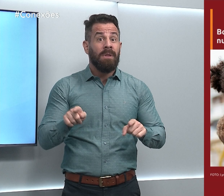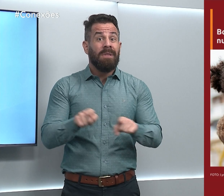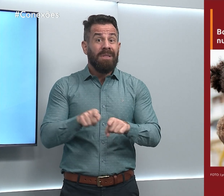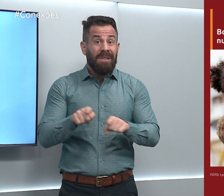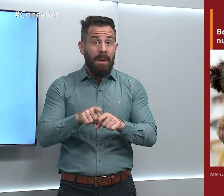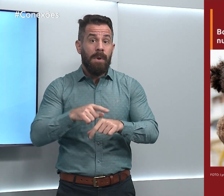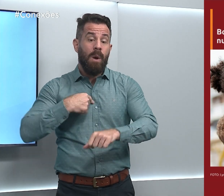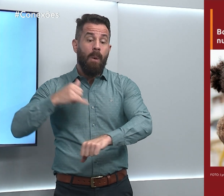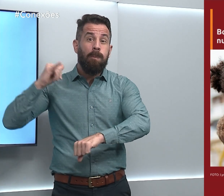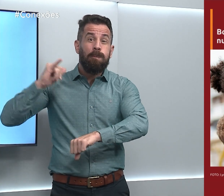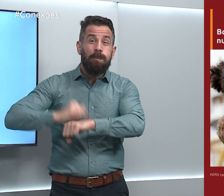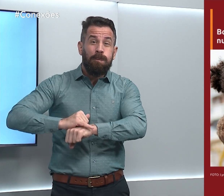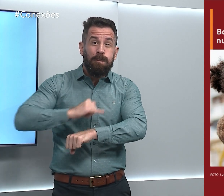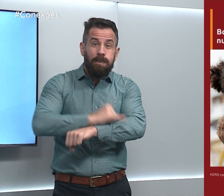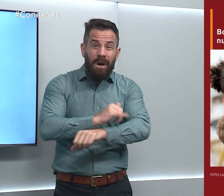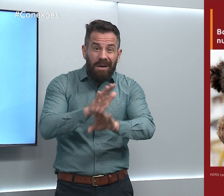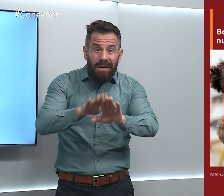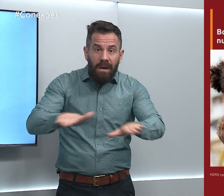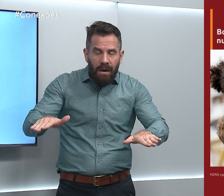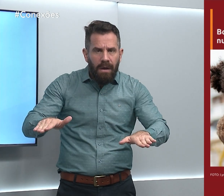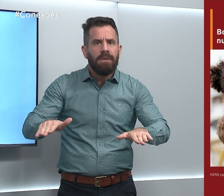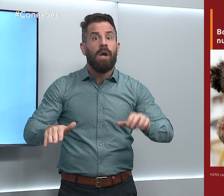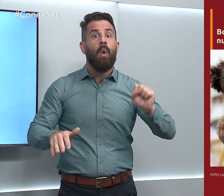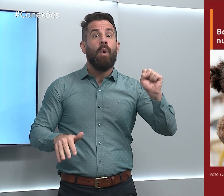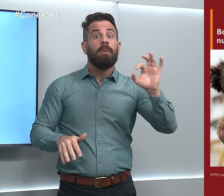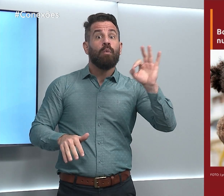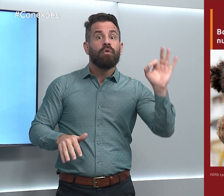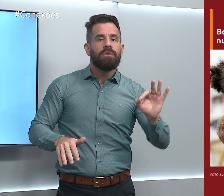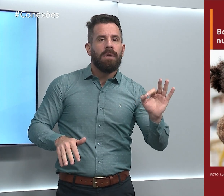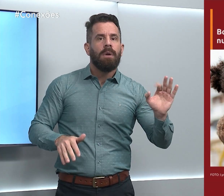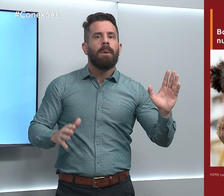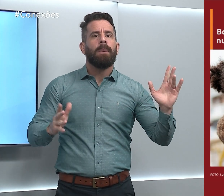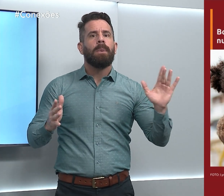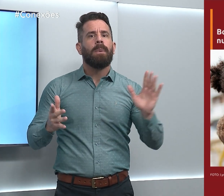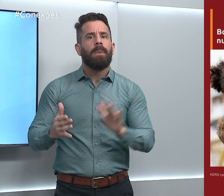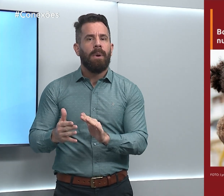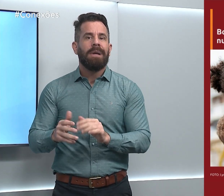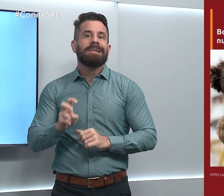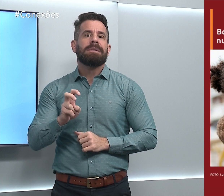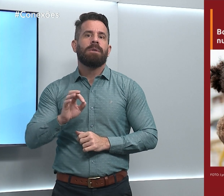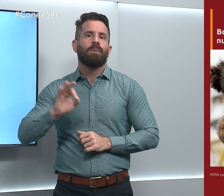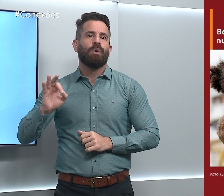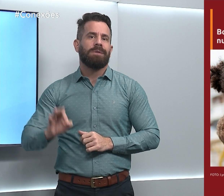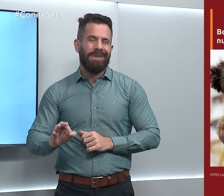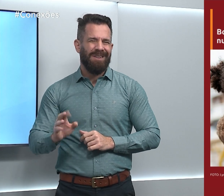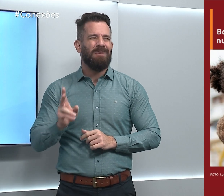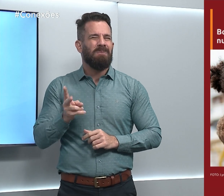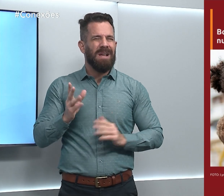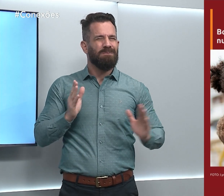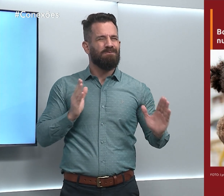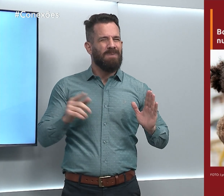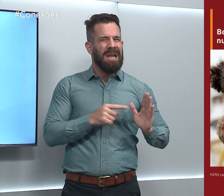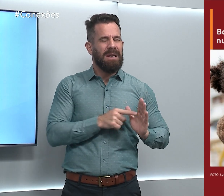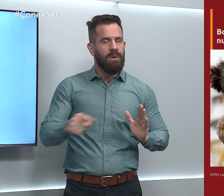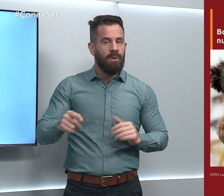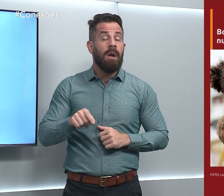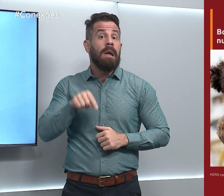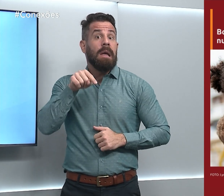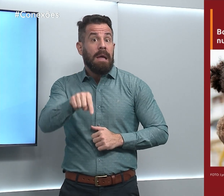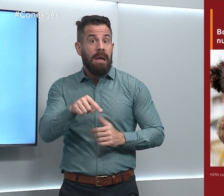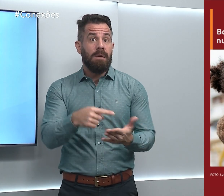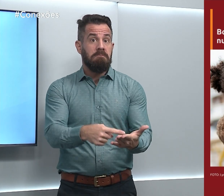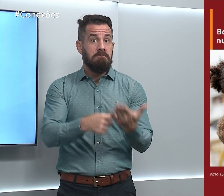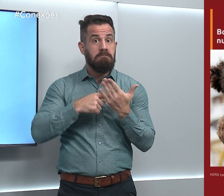quase 8% para 5% nesse período da pesquisa. Os dados reforçam o